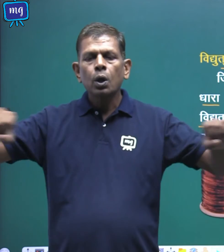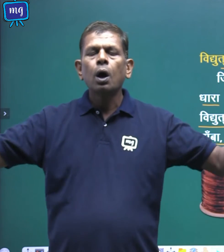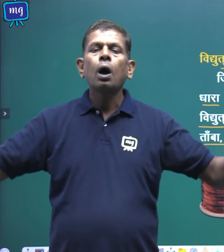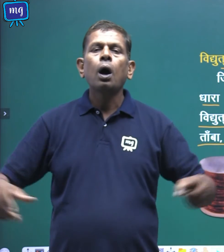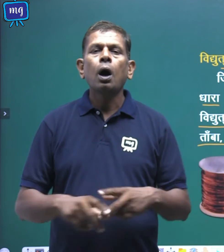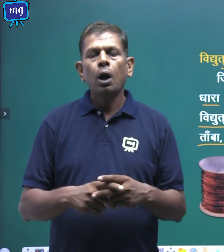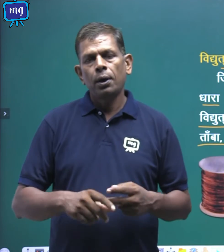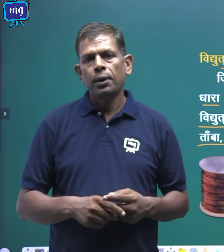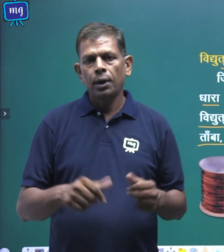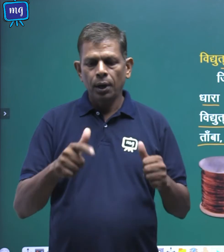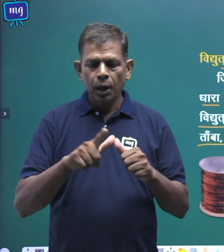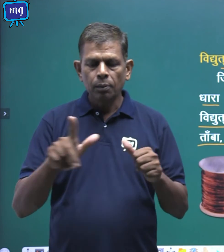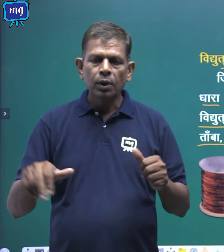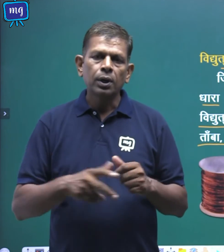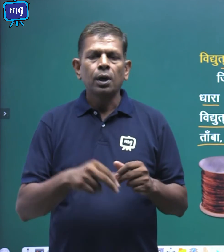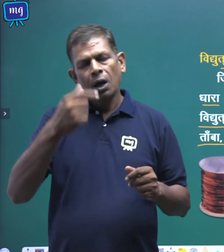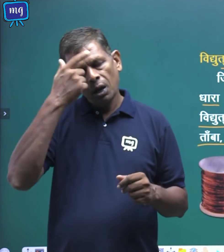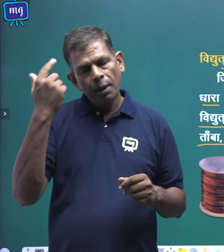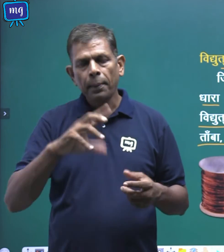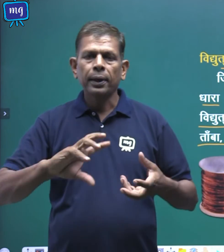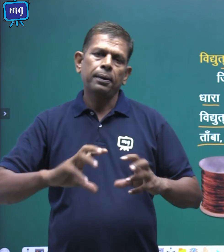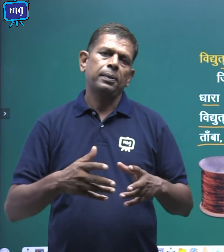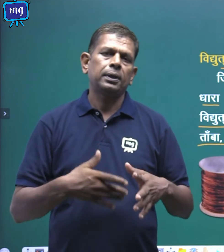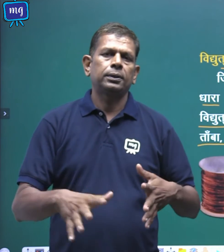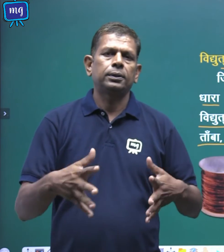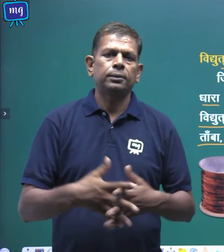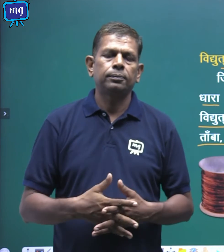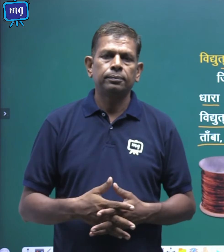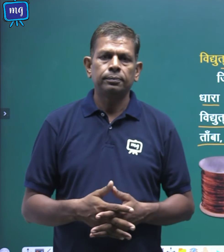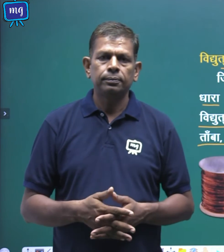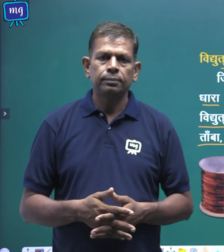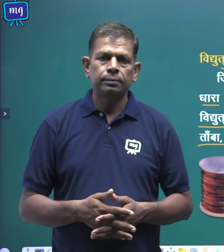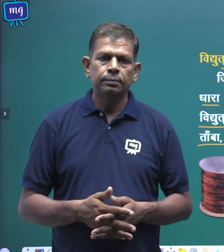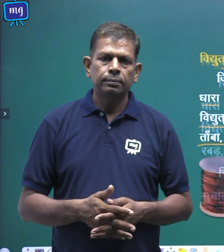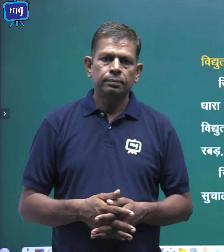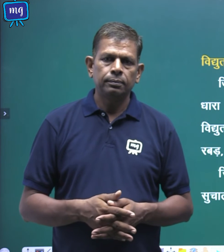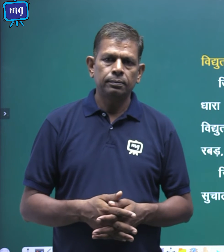तांबे की या एल्युमिनियम की बनाई जाती हैं।